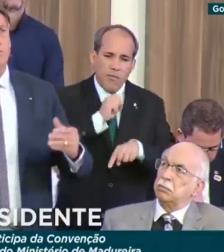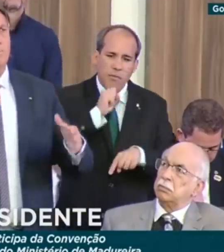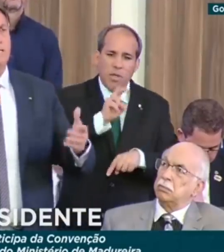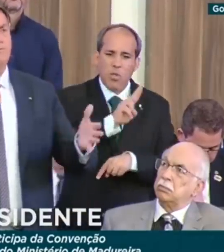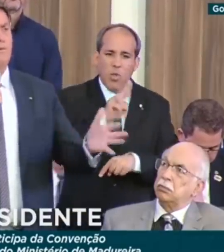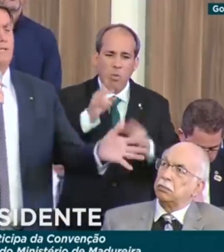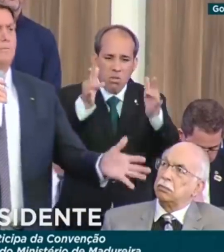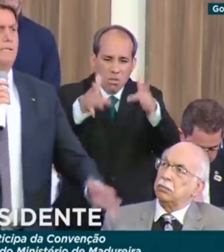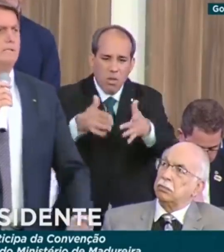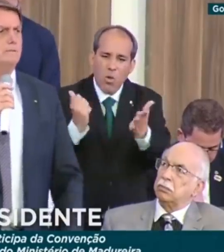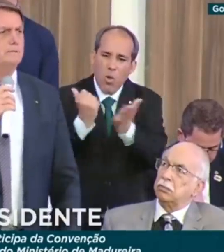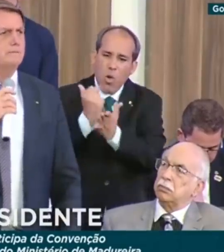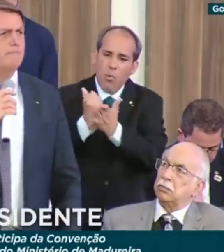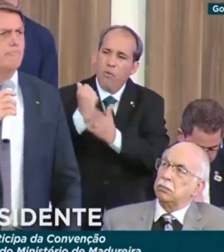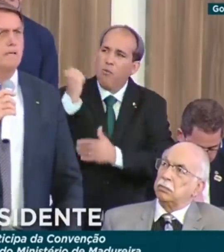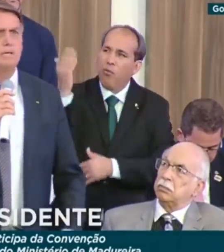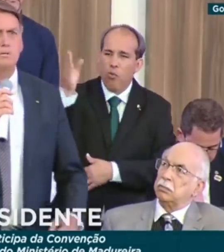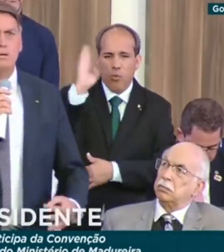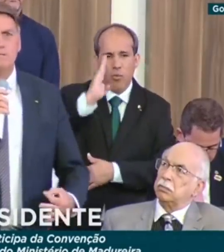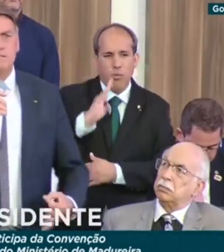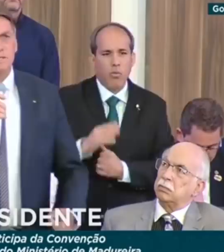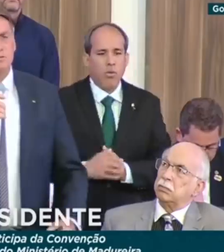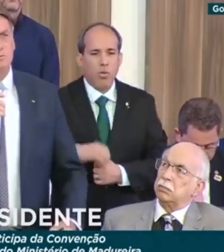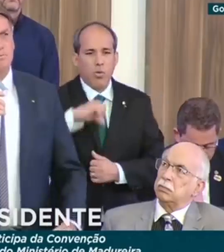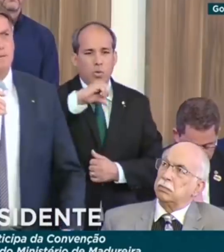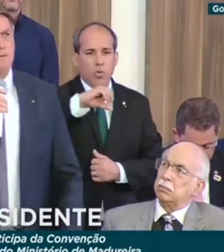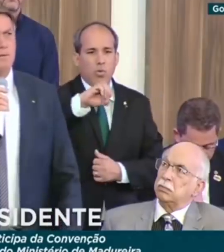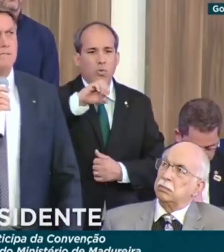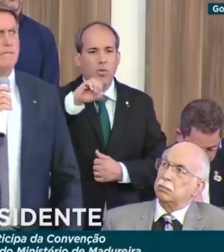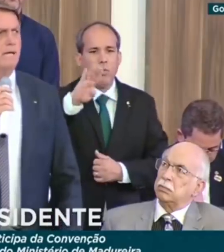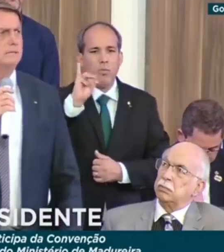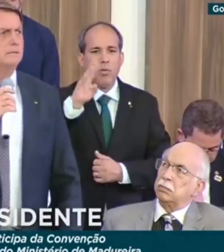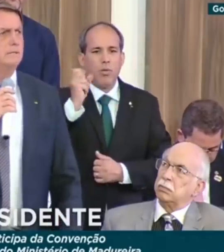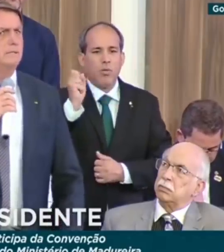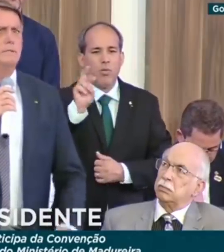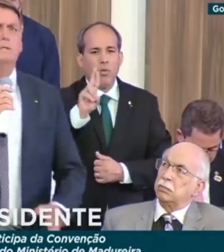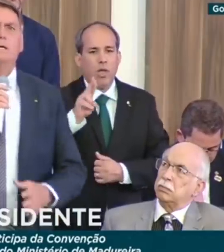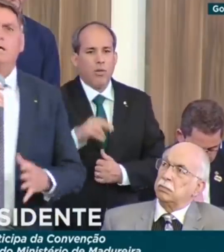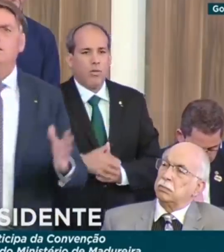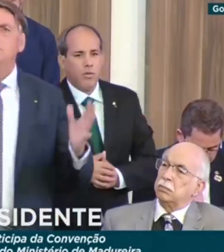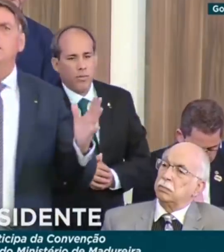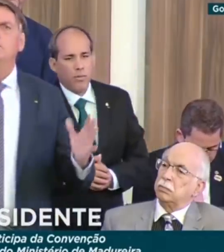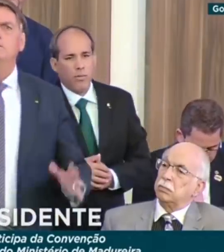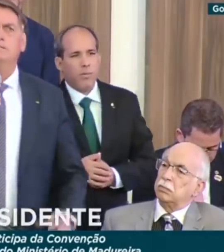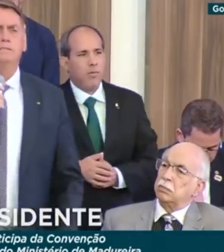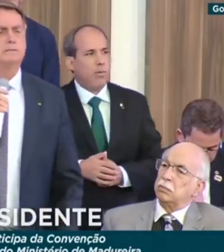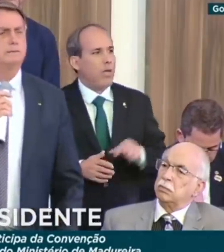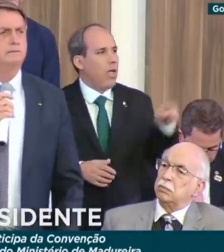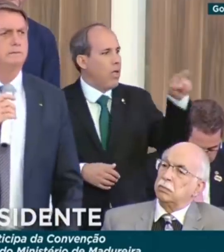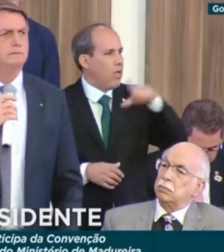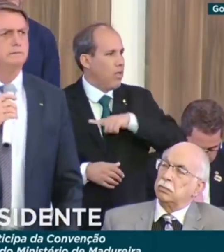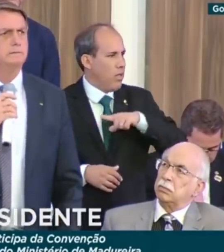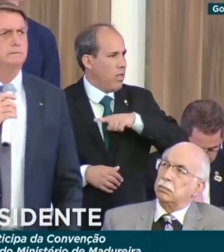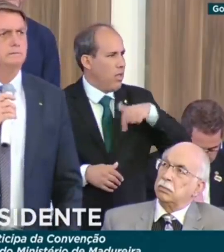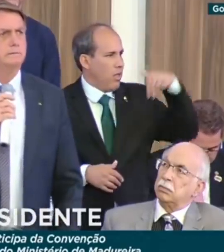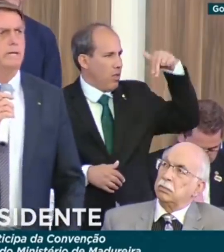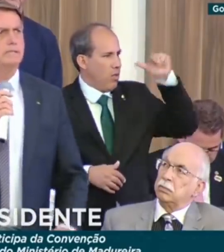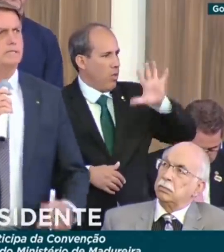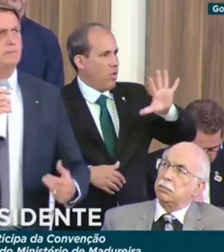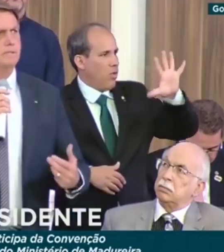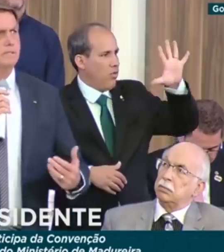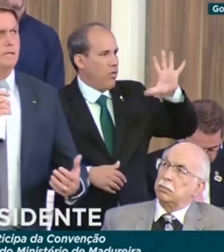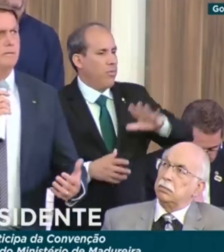refinaria compradas fora do Brasil. 900 bilhões de reais. Aqui tem nordestinos.